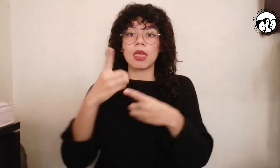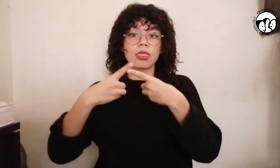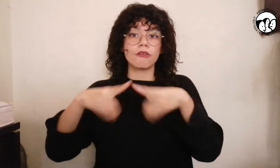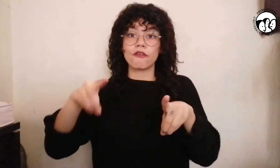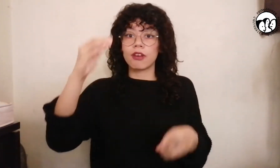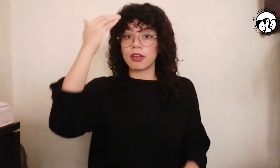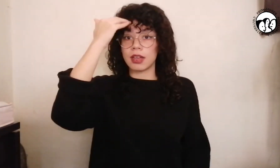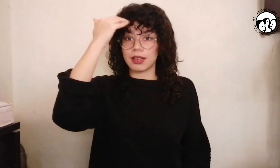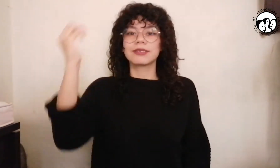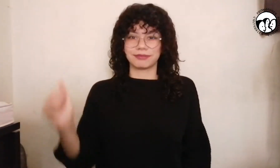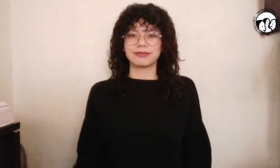usos.